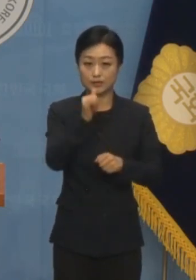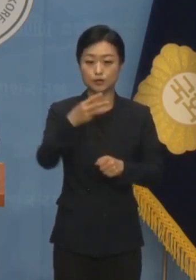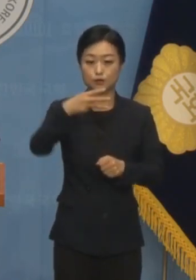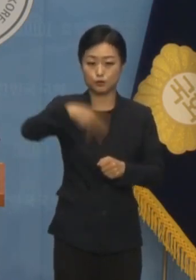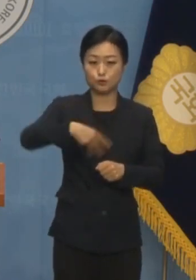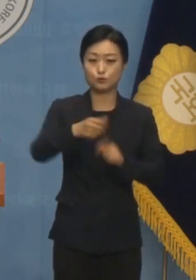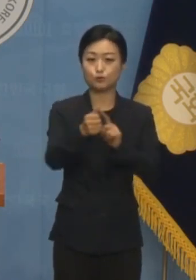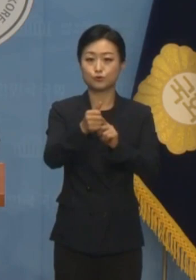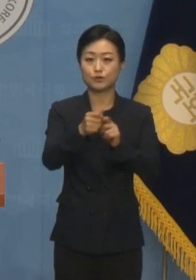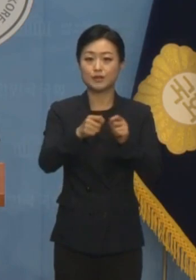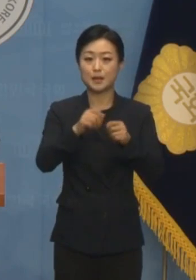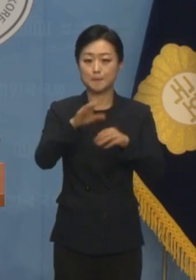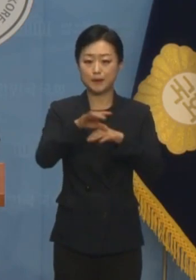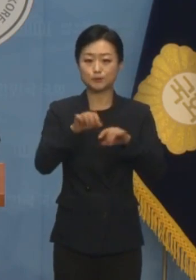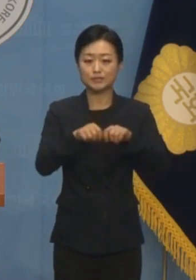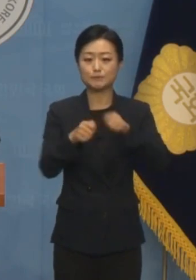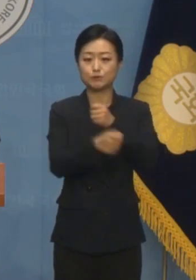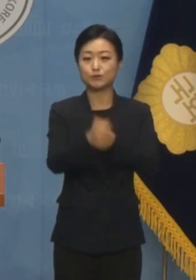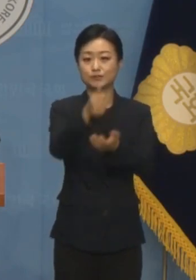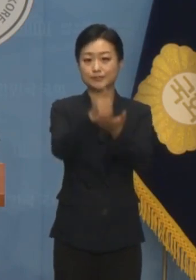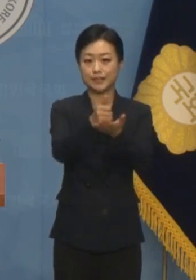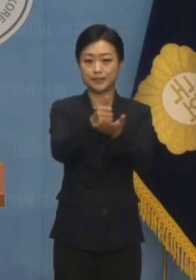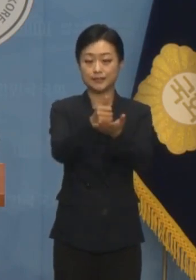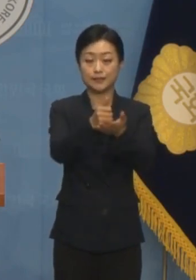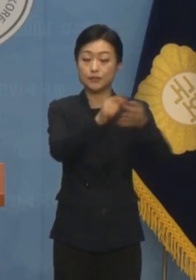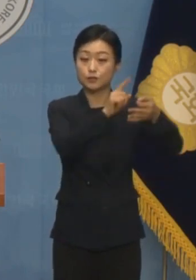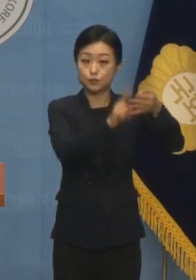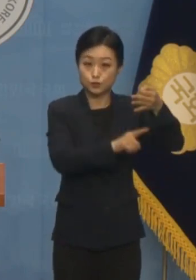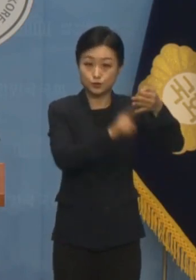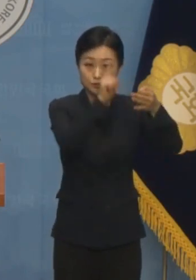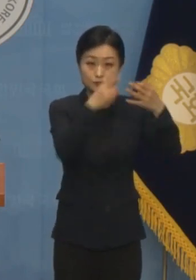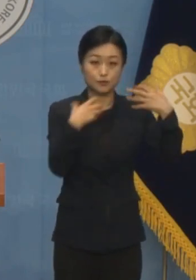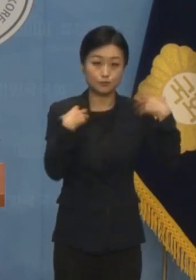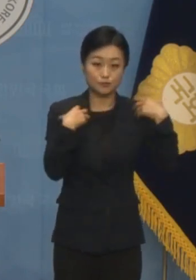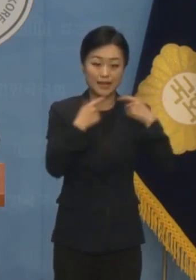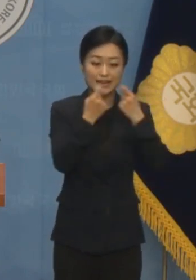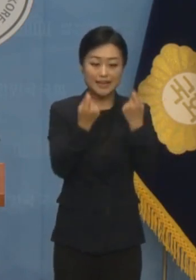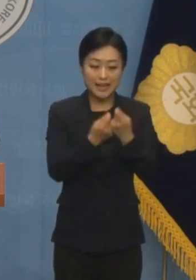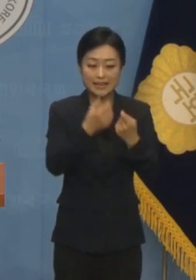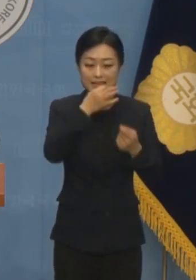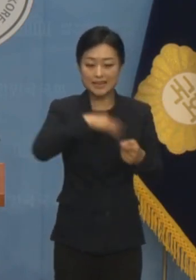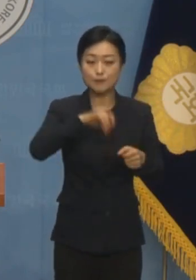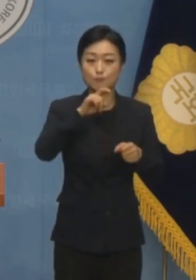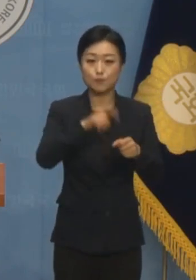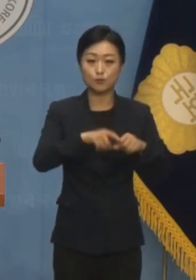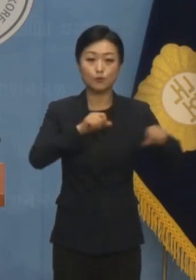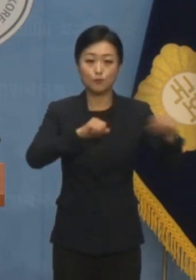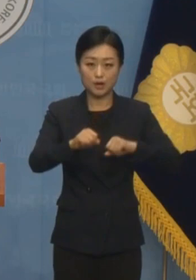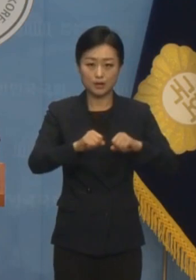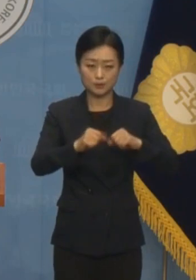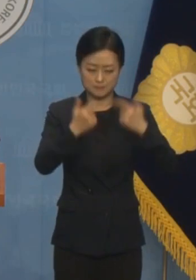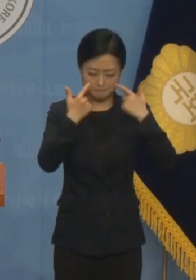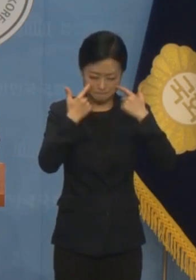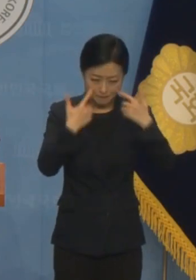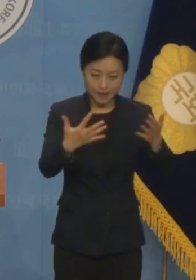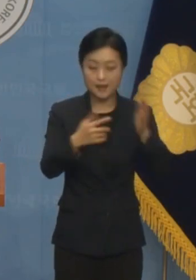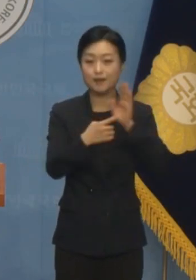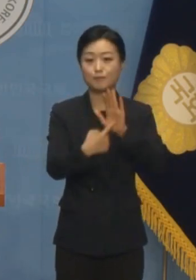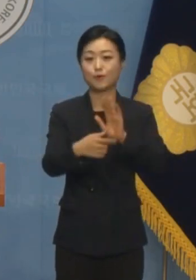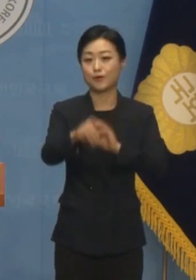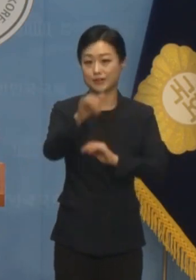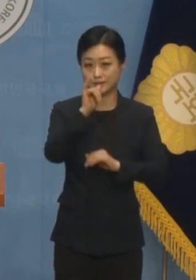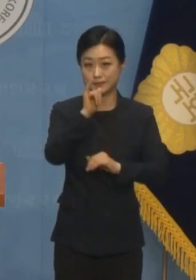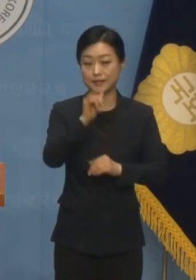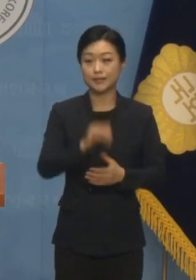류희림 위원장의 모습은 윤석열 정권이 사적 이익을 위해 움직이는 집단임을 똑똑히 보여주고